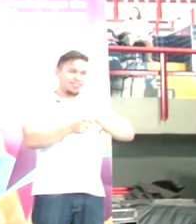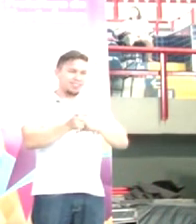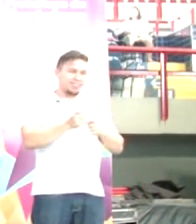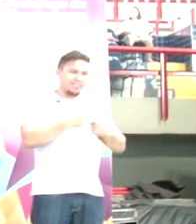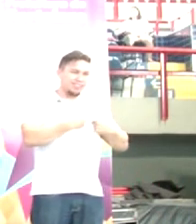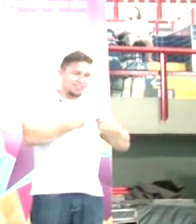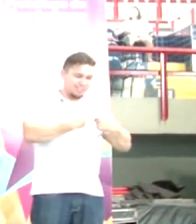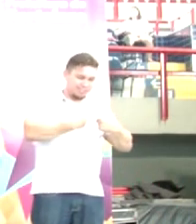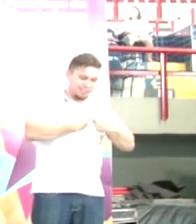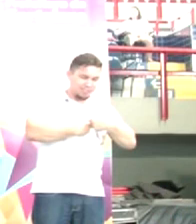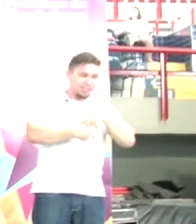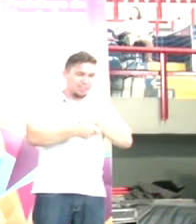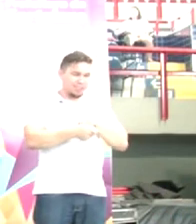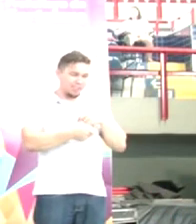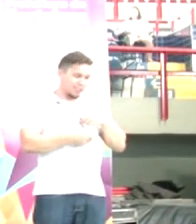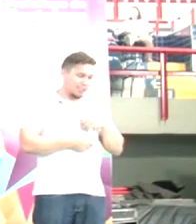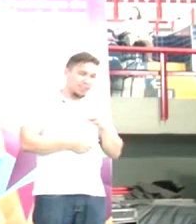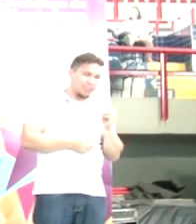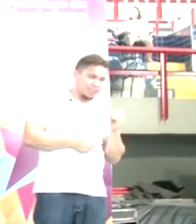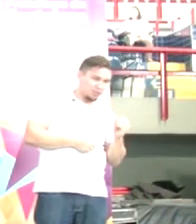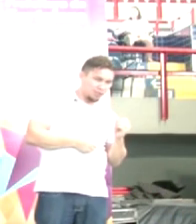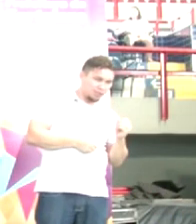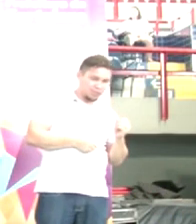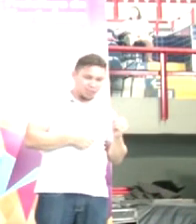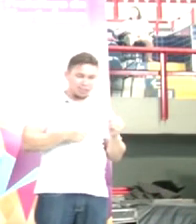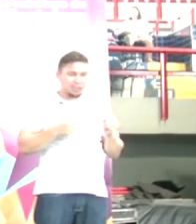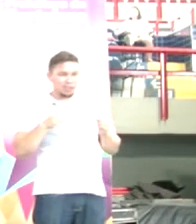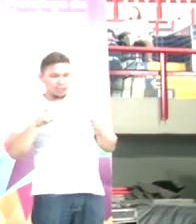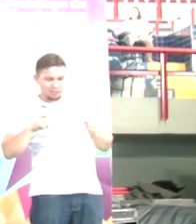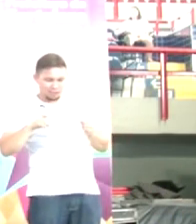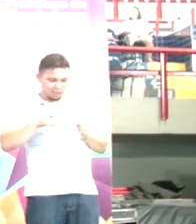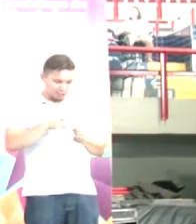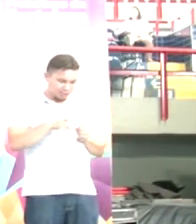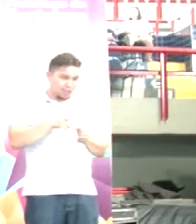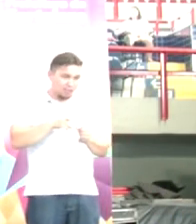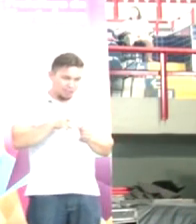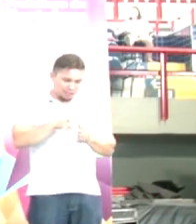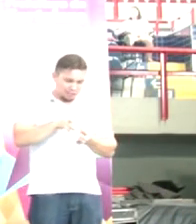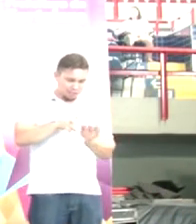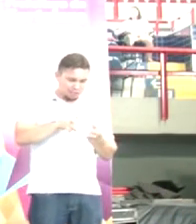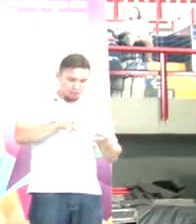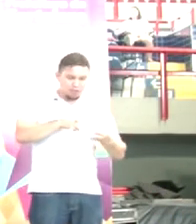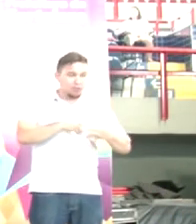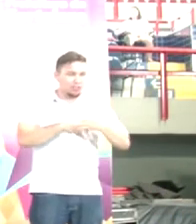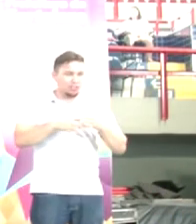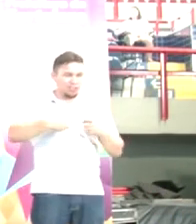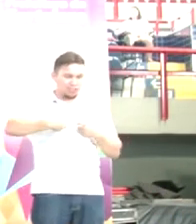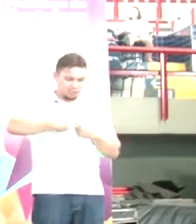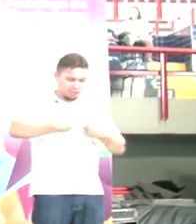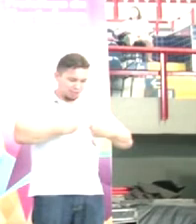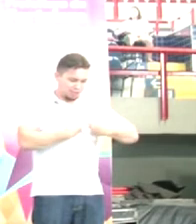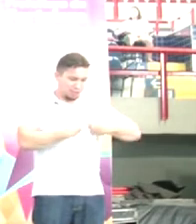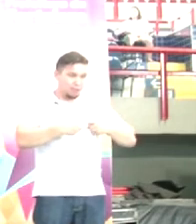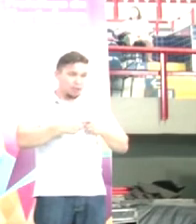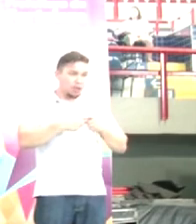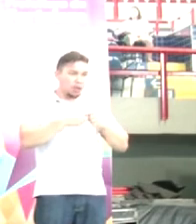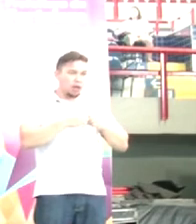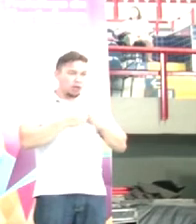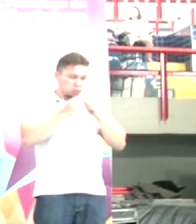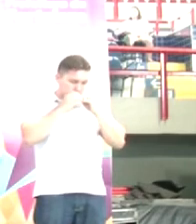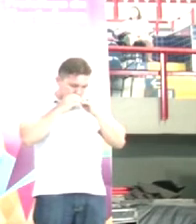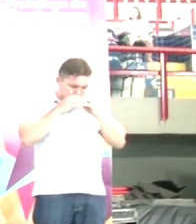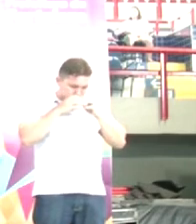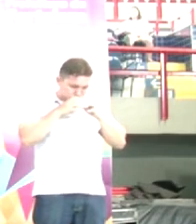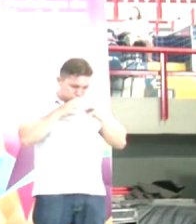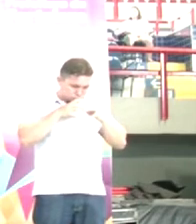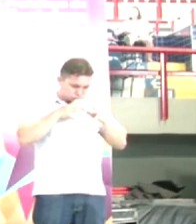hexágonos e pentágonos de couro costurados um no outro. Então, quando você enche a bola,